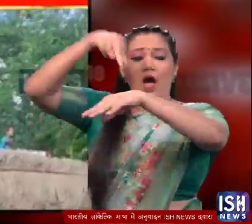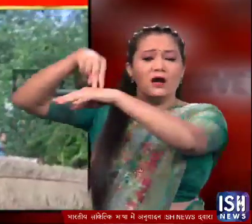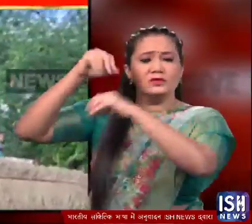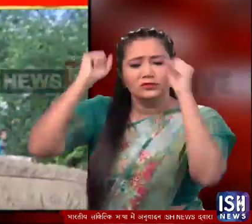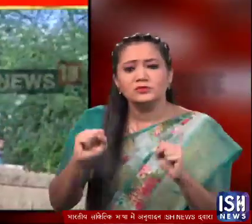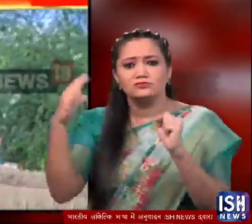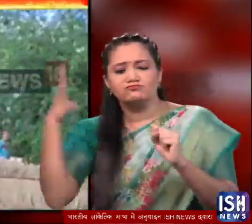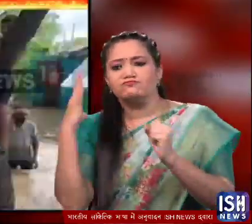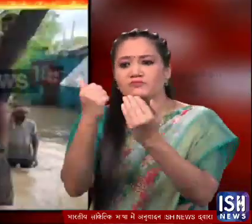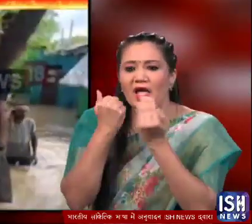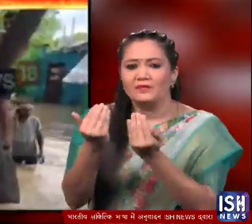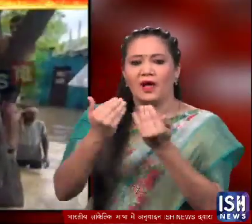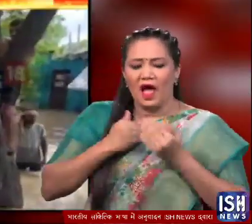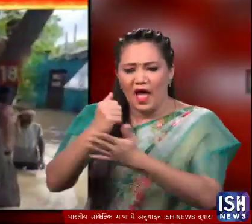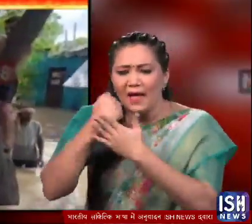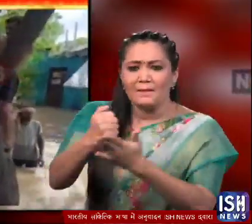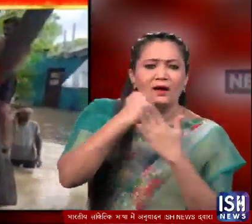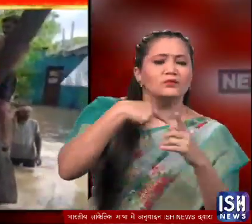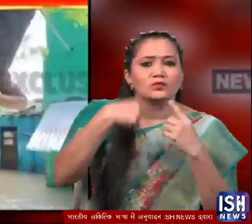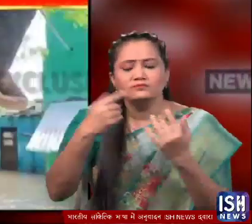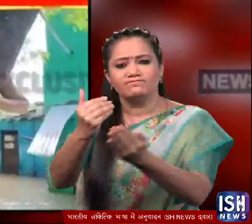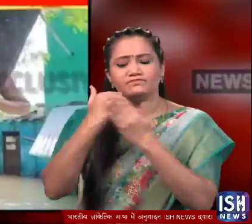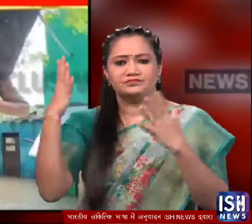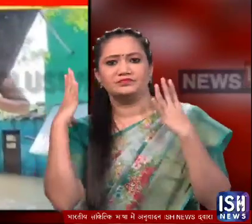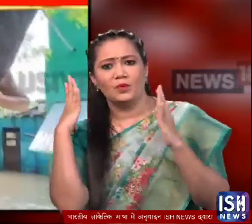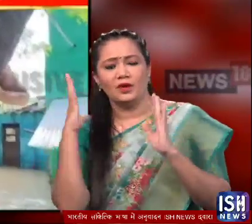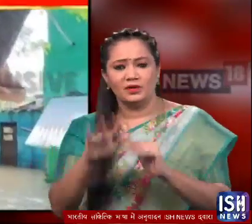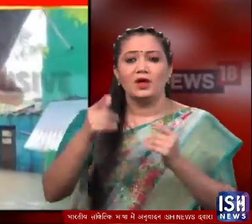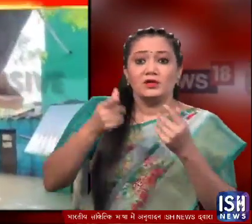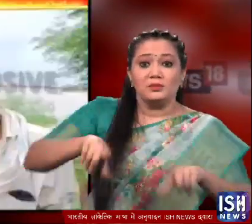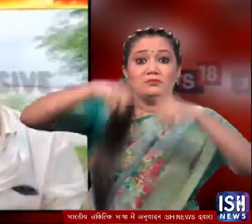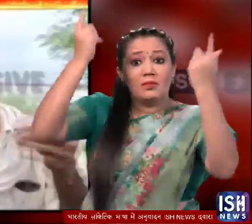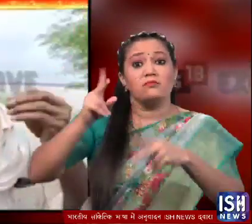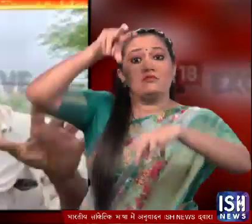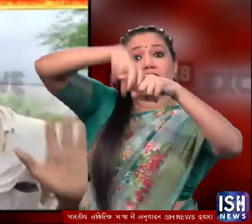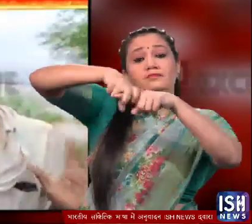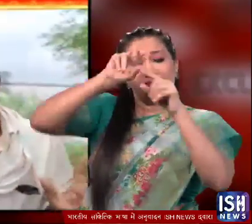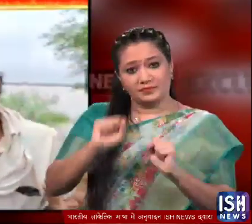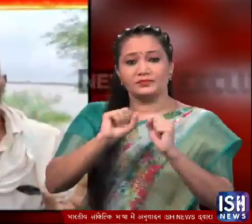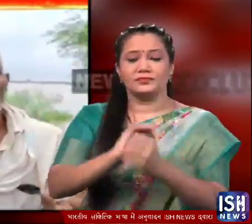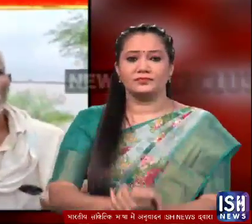बचाव टीम का इंतजार कर रहे हैं, तो कई जगह लोग पानी से बचने के लिए पेड़ों पर ही चढ़ गए।